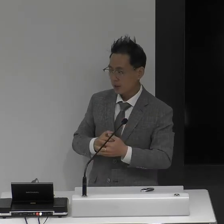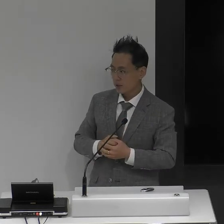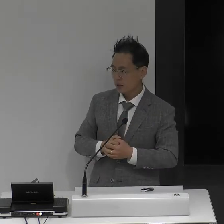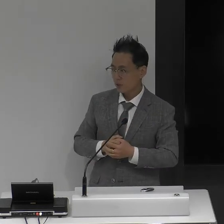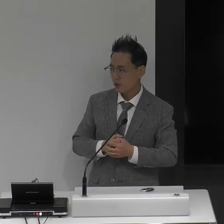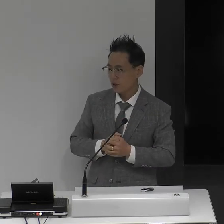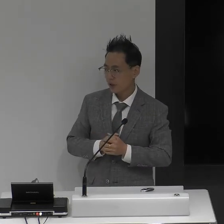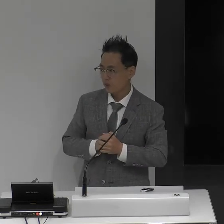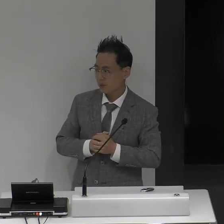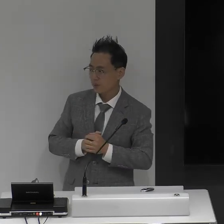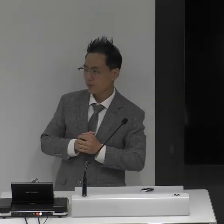넘겨주세요.